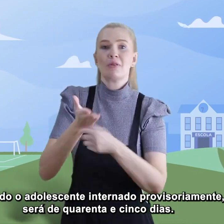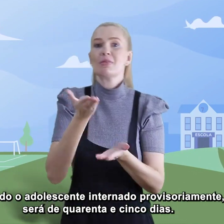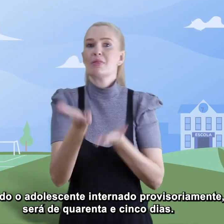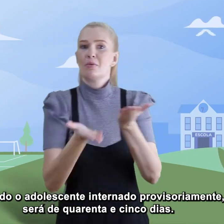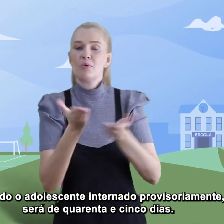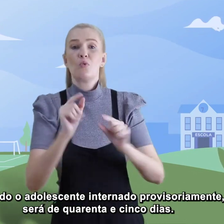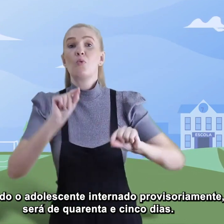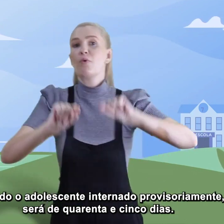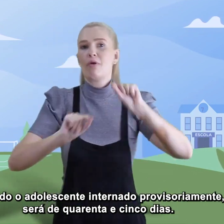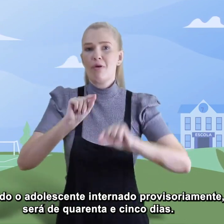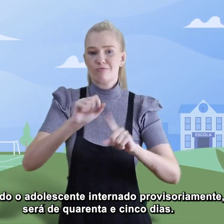dias.